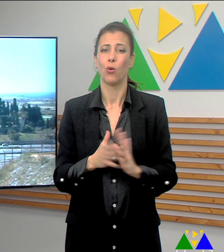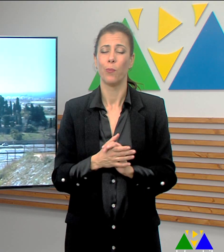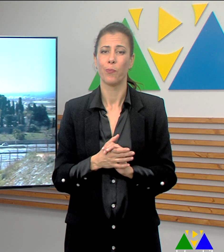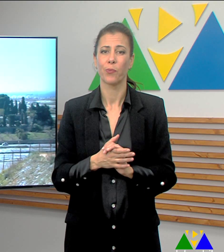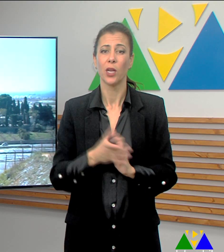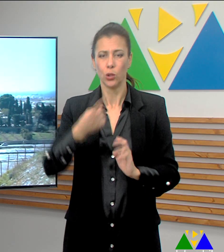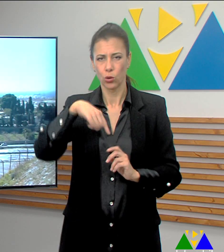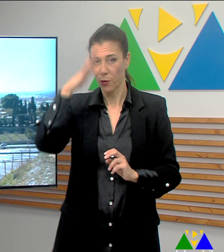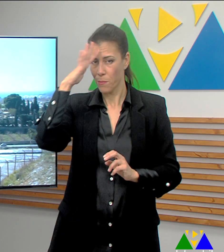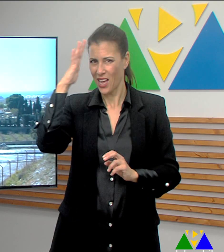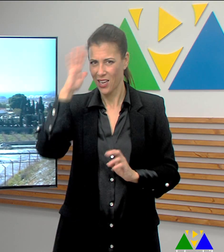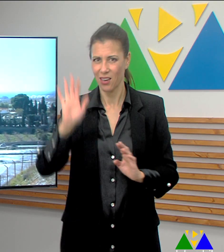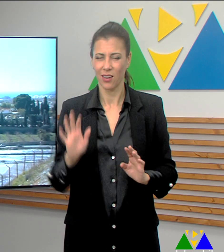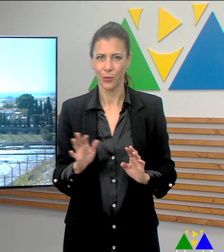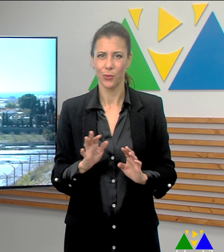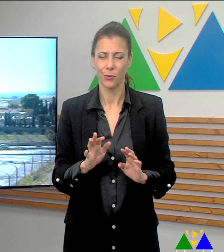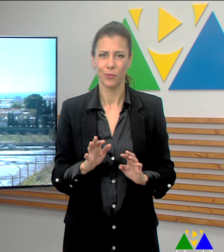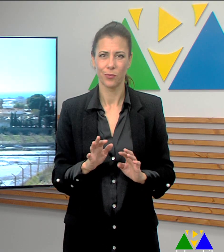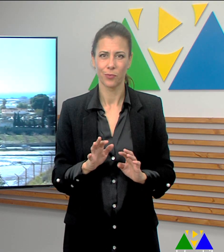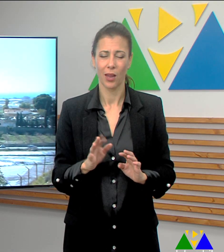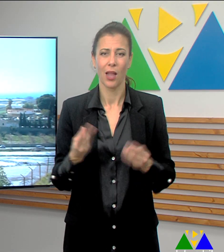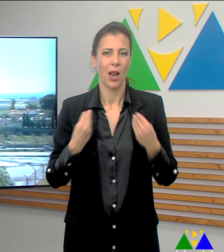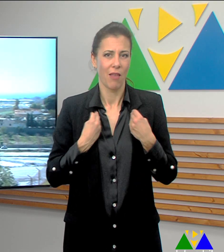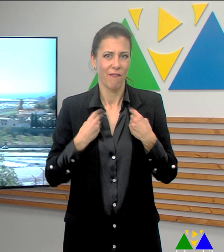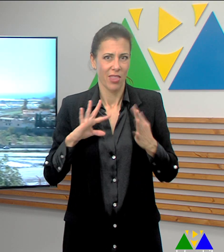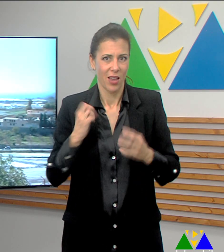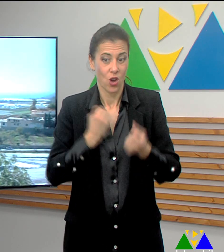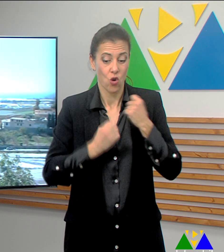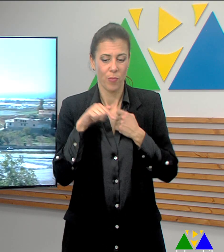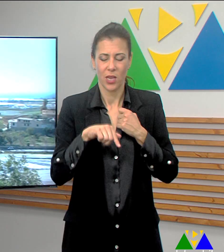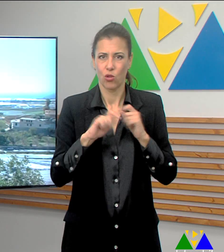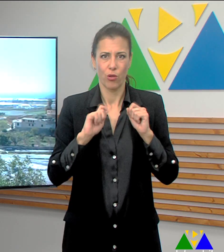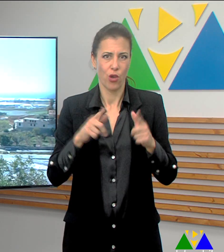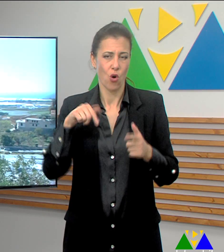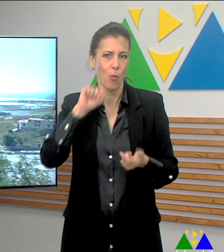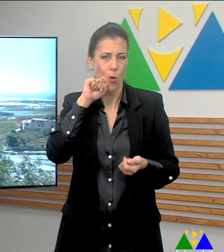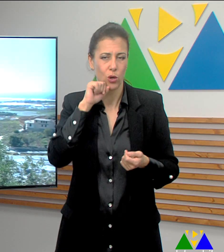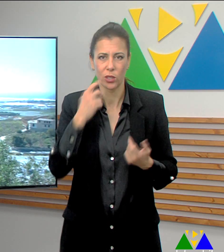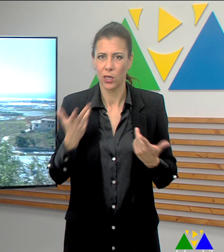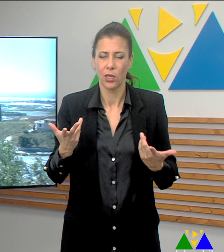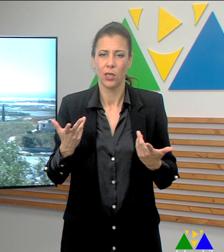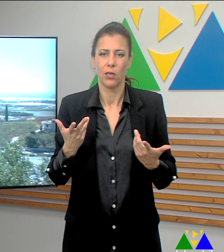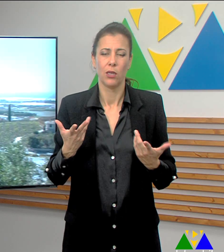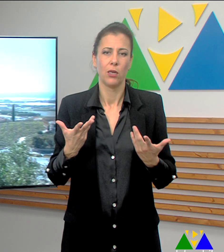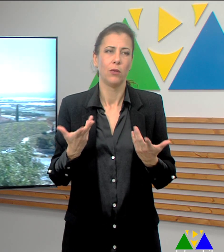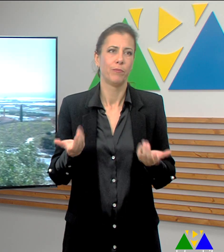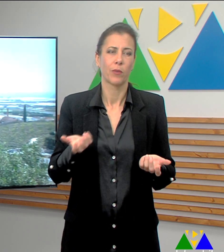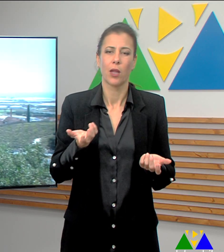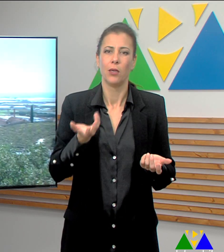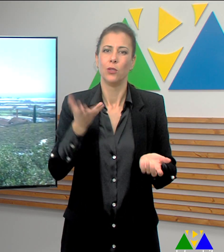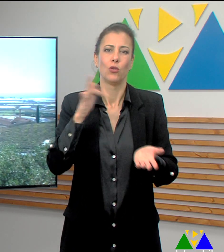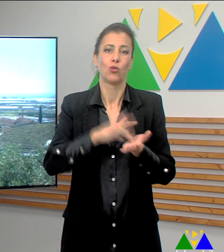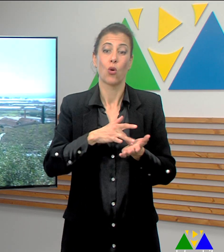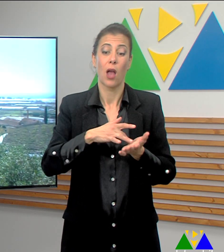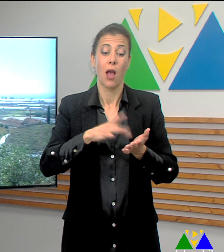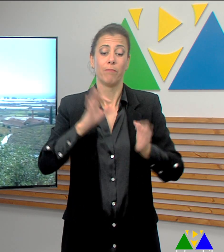nos podemos imaginar la vida económica que esto dio a Motril, cuando se mete en